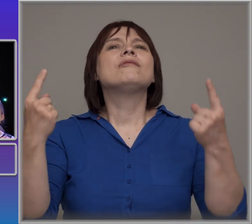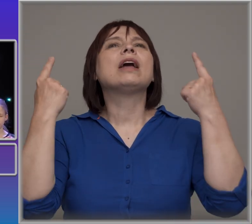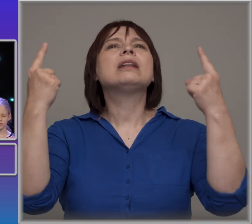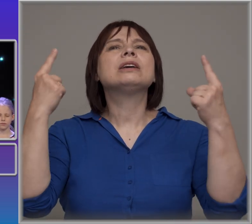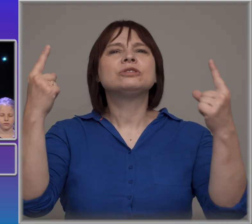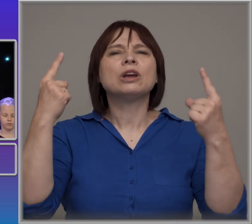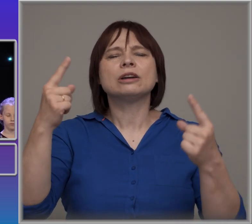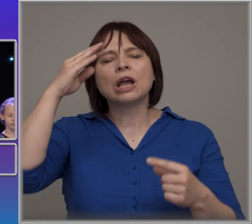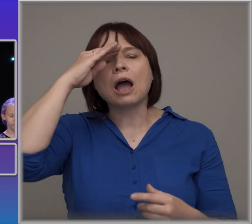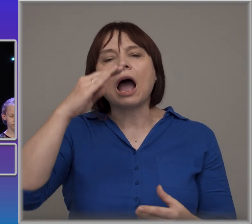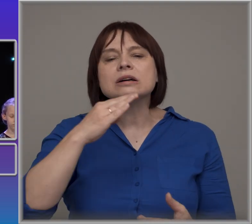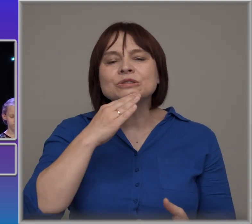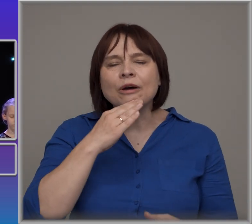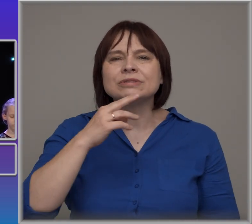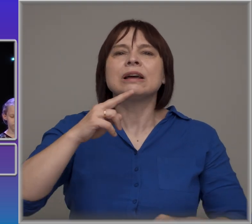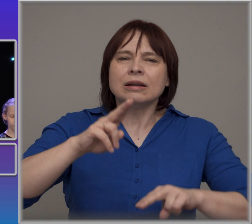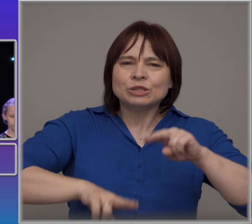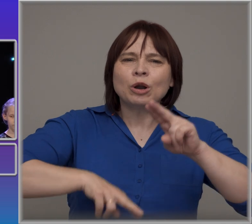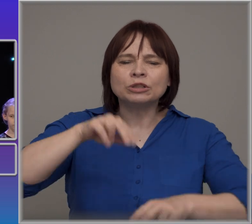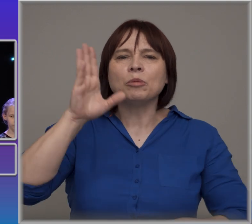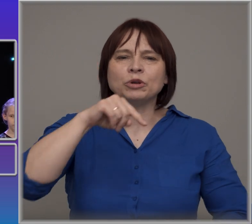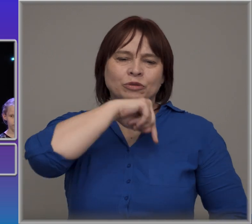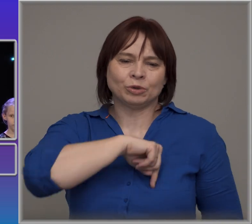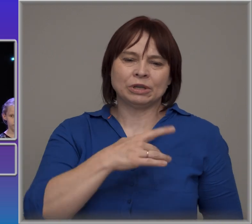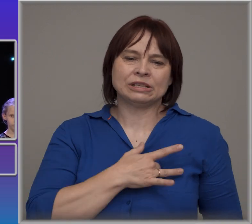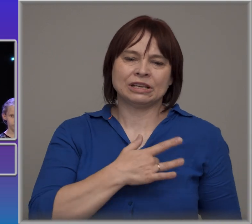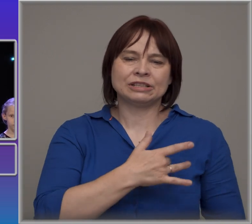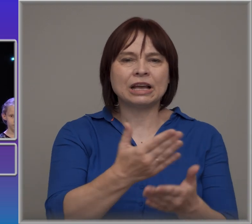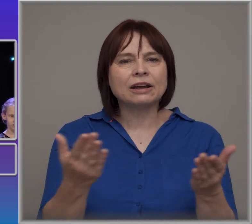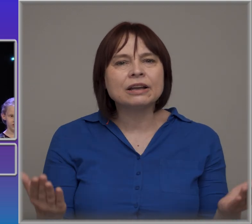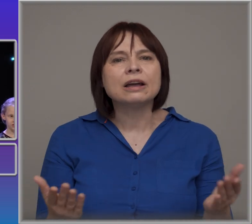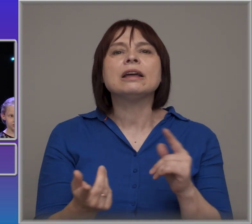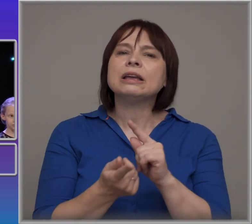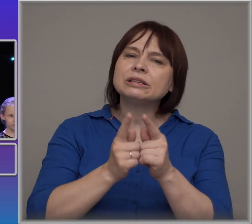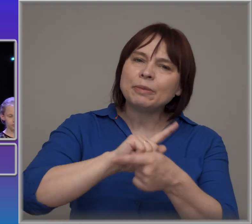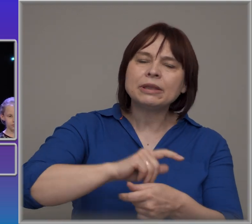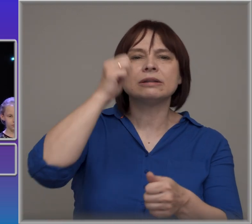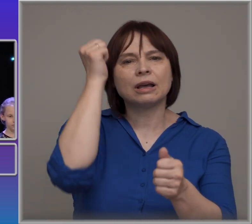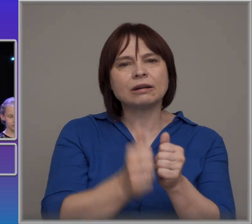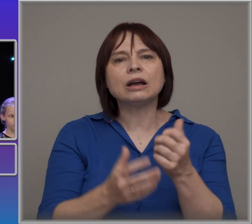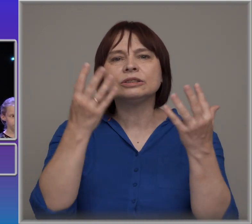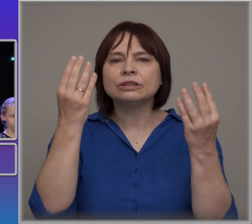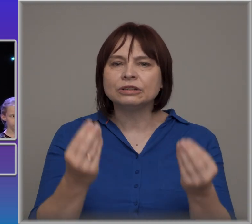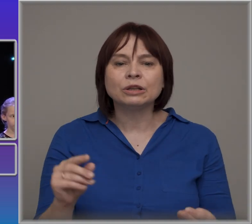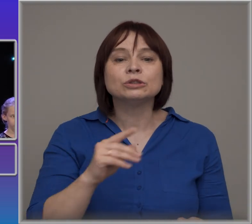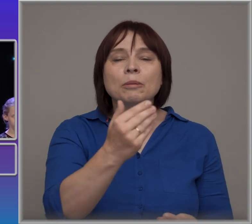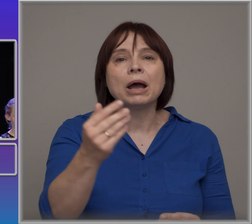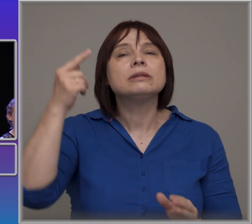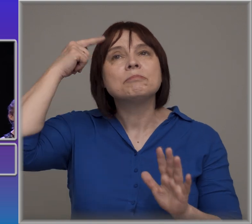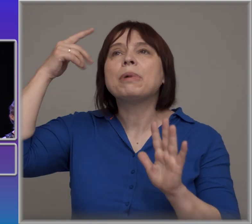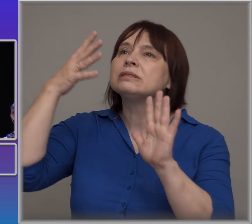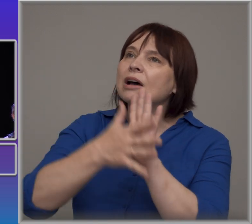этому миру, которые понесут дальше. Понесут дальше силу Евангелия, Твое Царство. Господь,